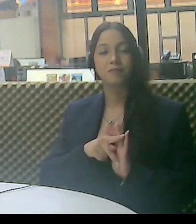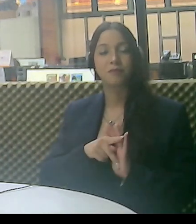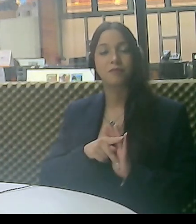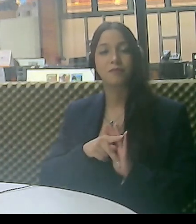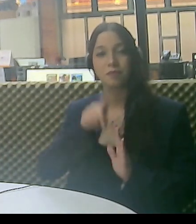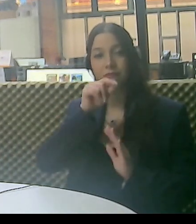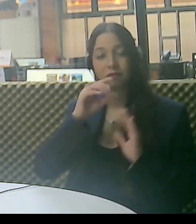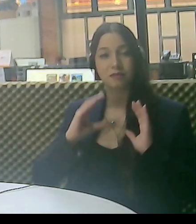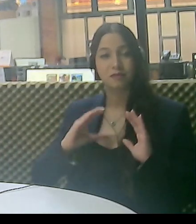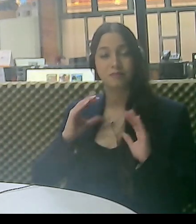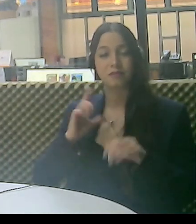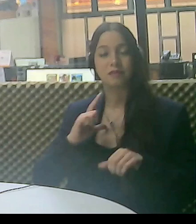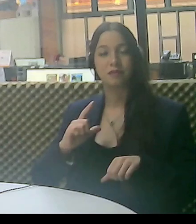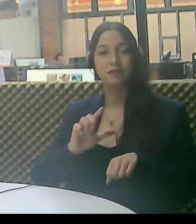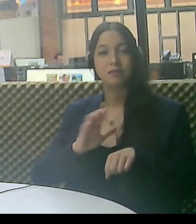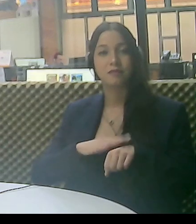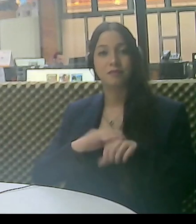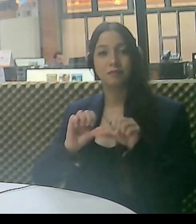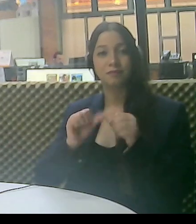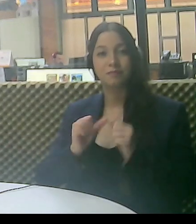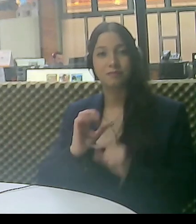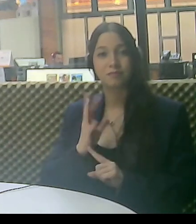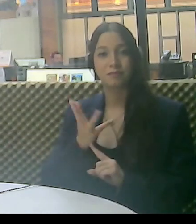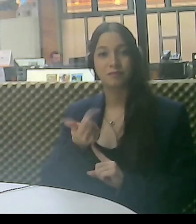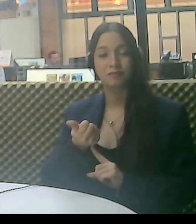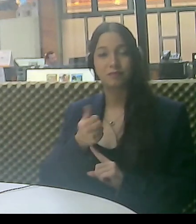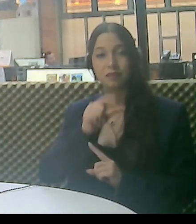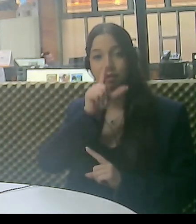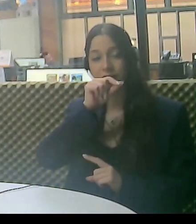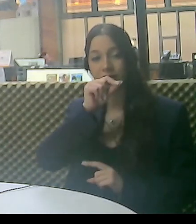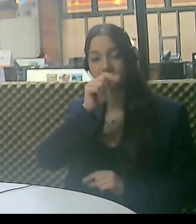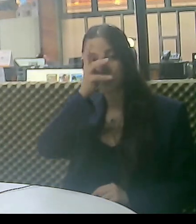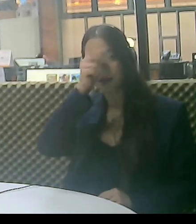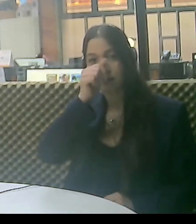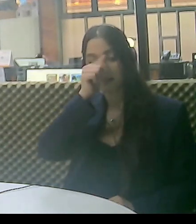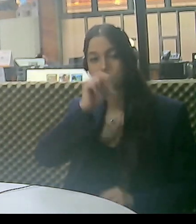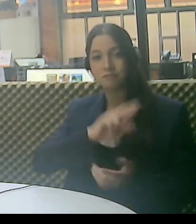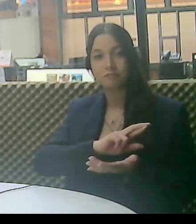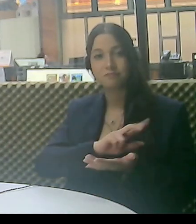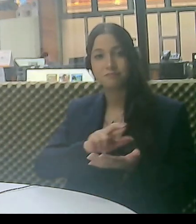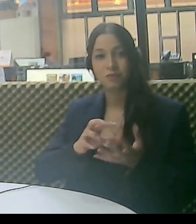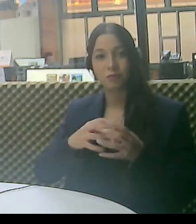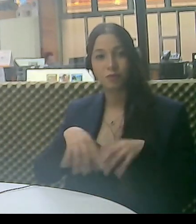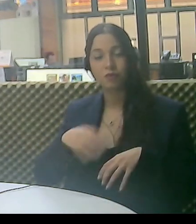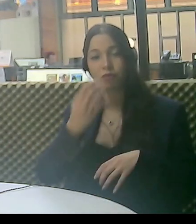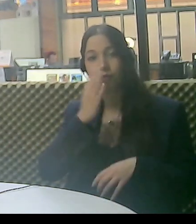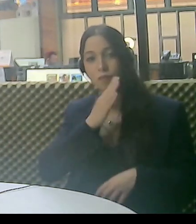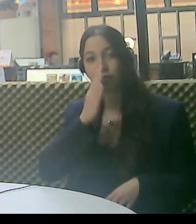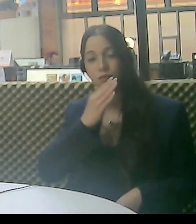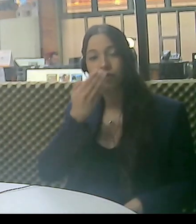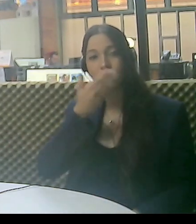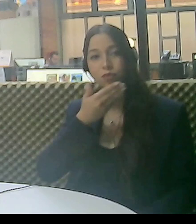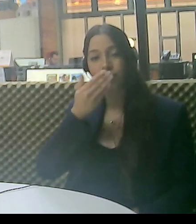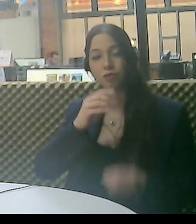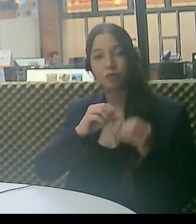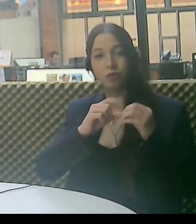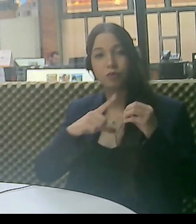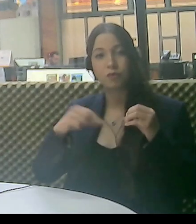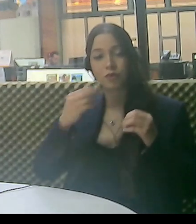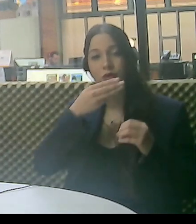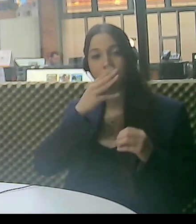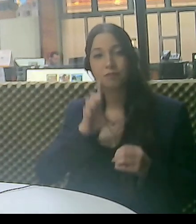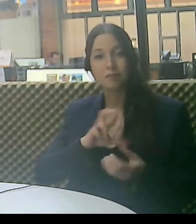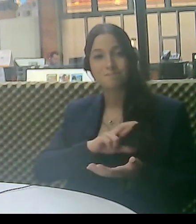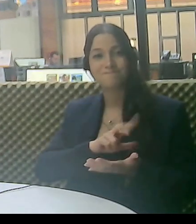possível encontrar artesanatos, hortifruti granjeiros, produtos de panificação, confeitaria, orgânicos, mel